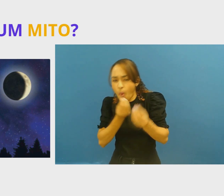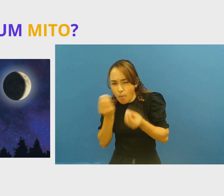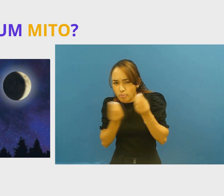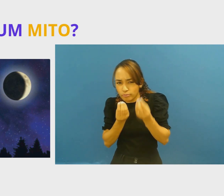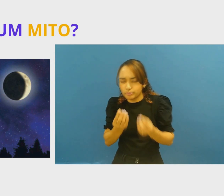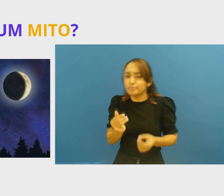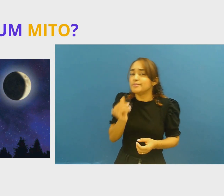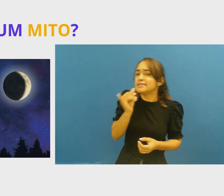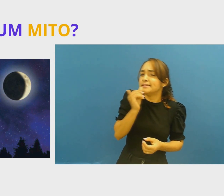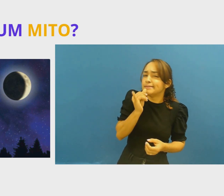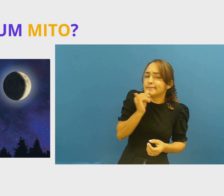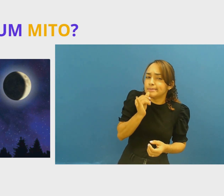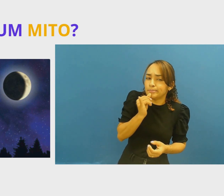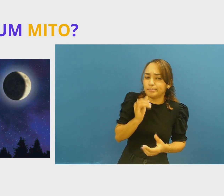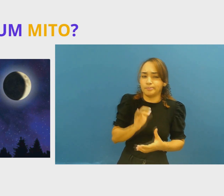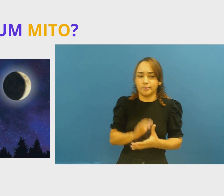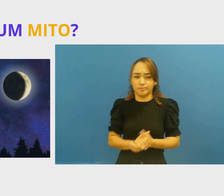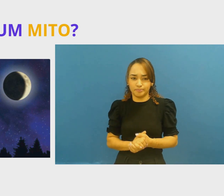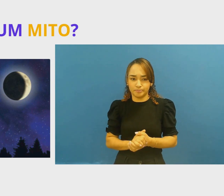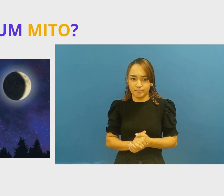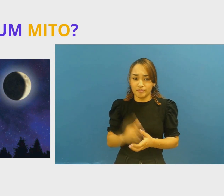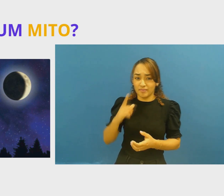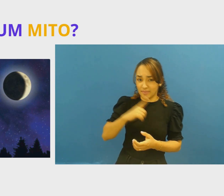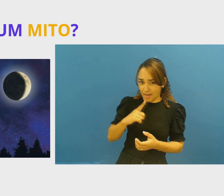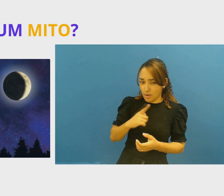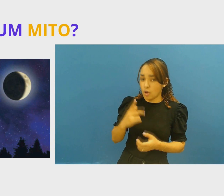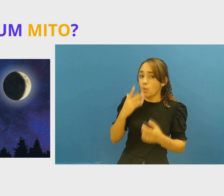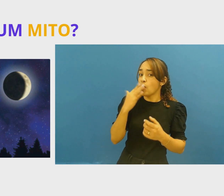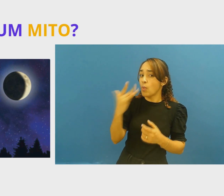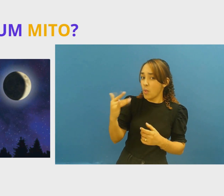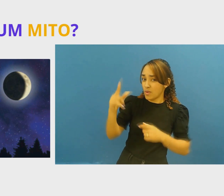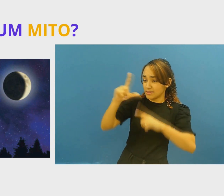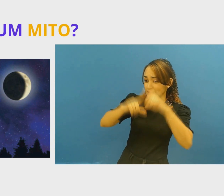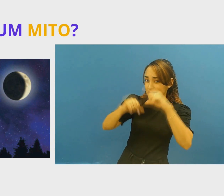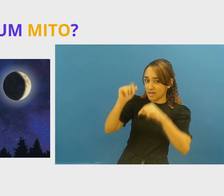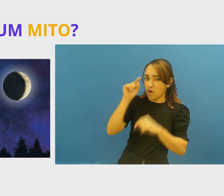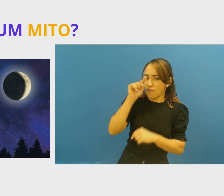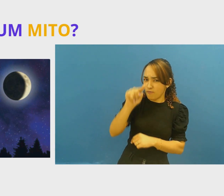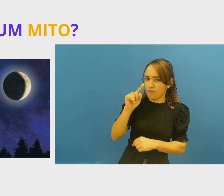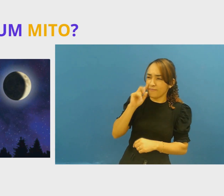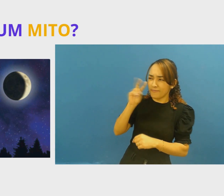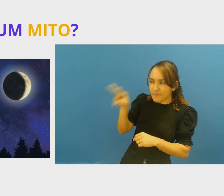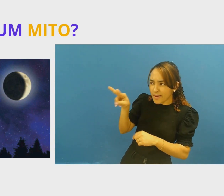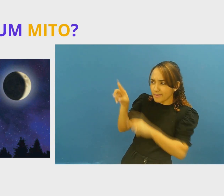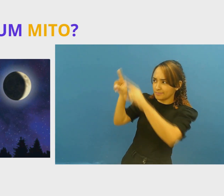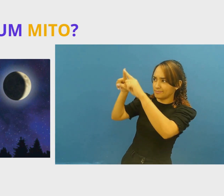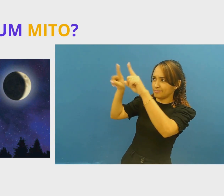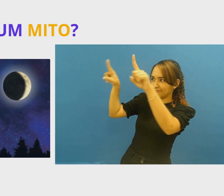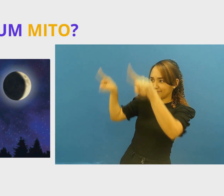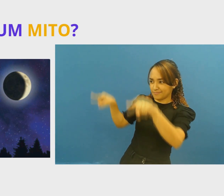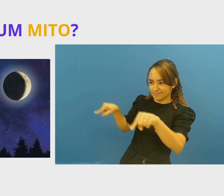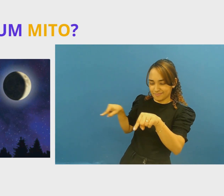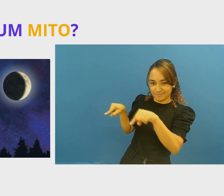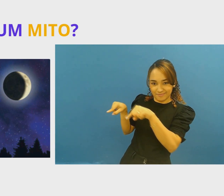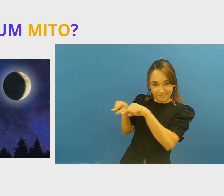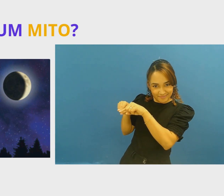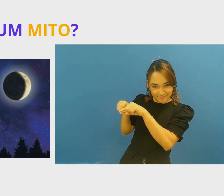Por exemplo, observem a cor das estrelas